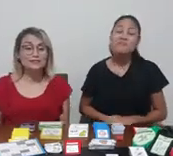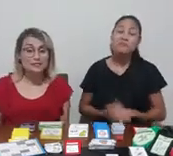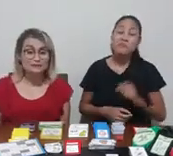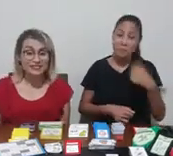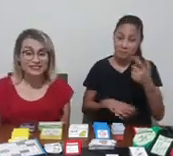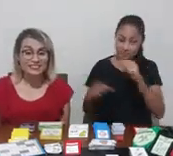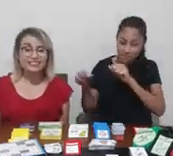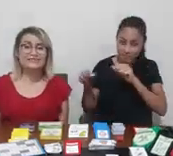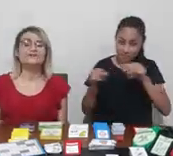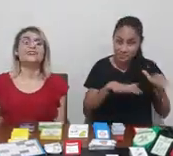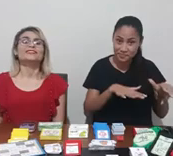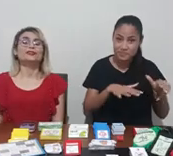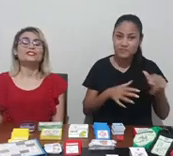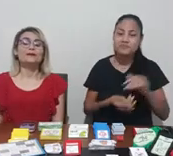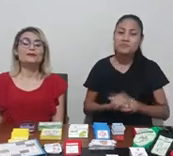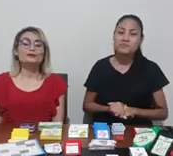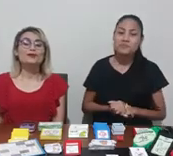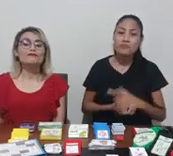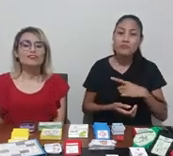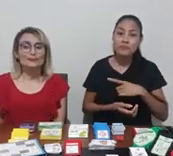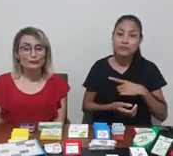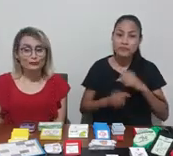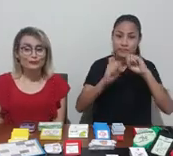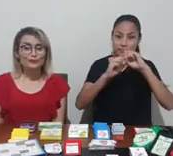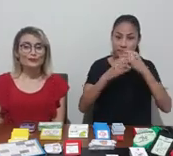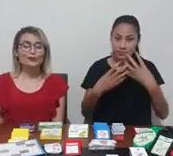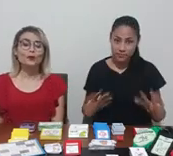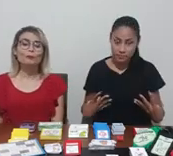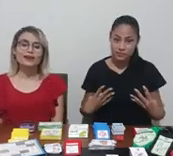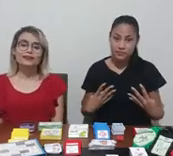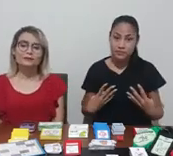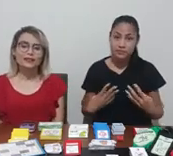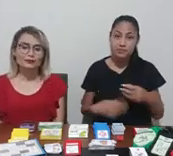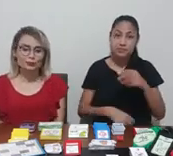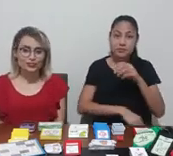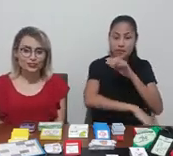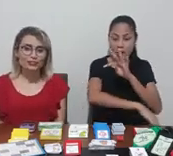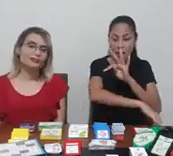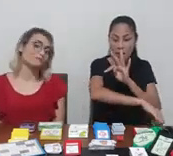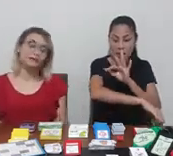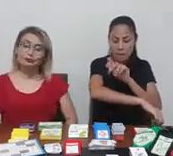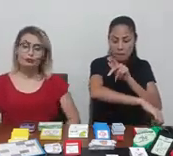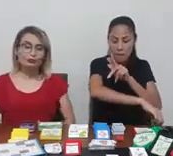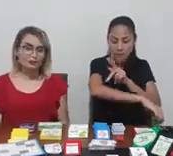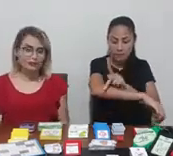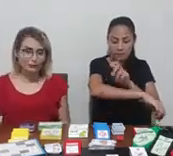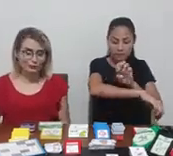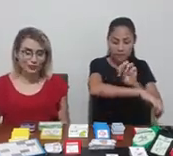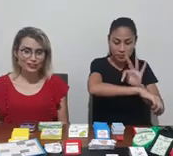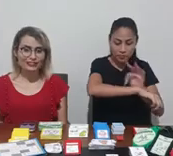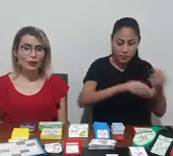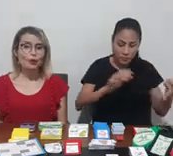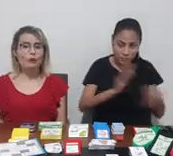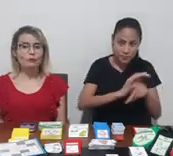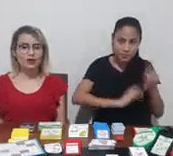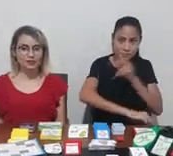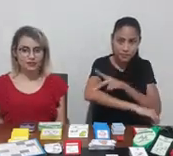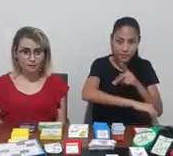Próxima semana, gente, nós teremos um evento do PET Pedagogia, da turma de pedagogia, né?